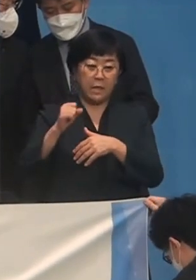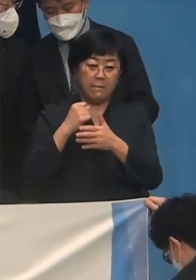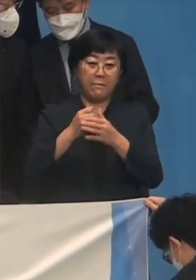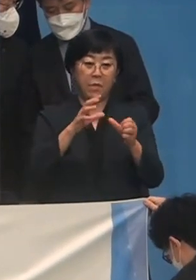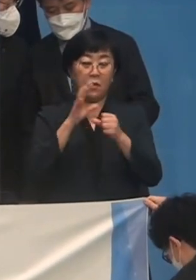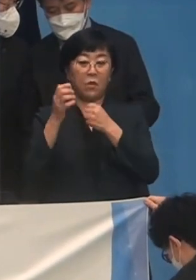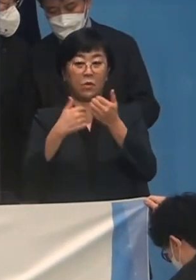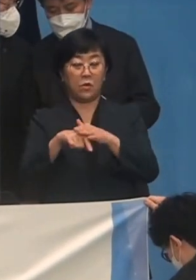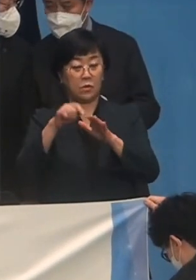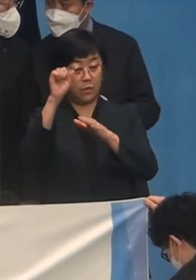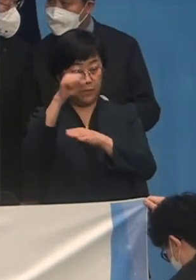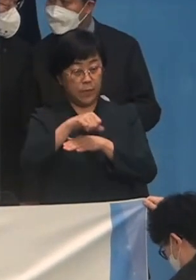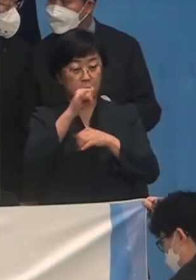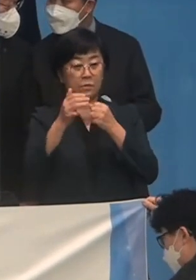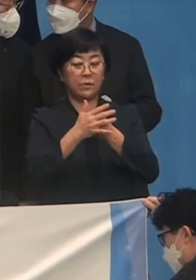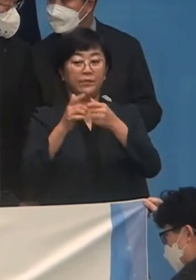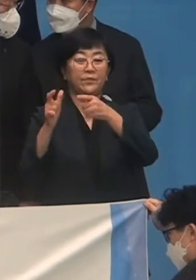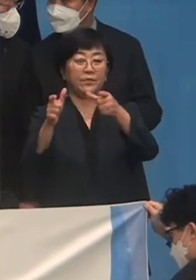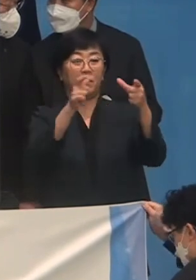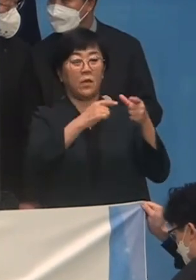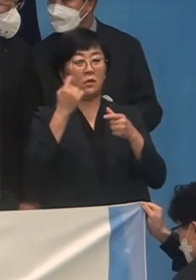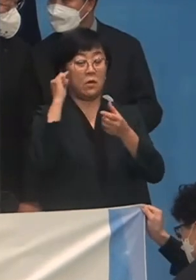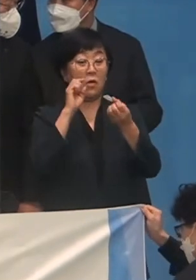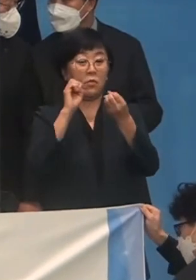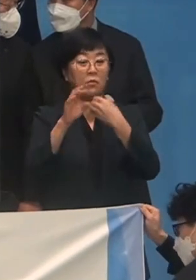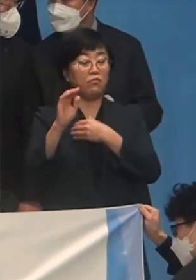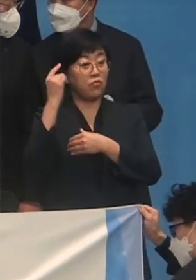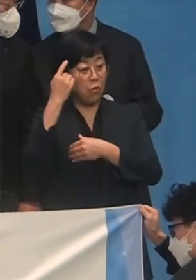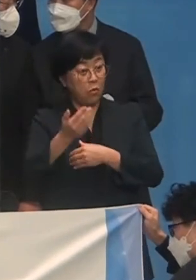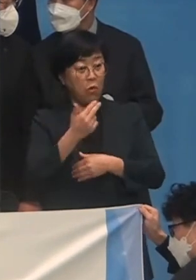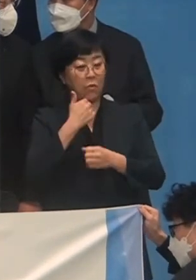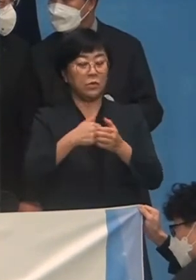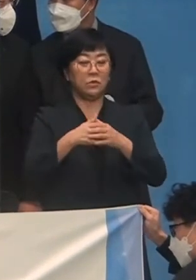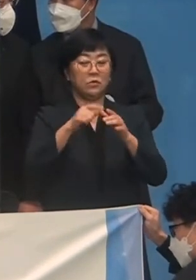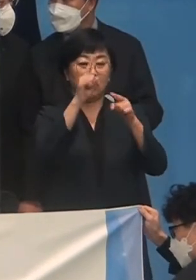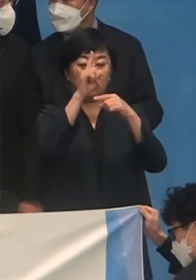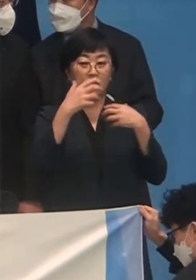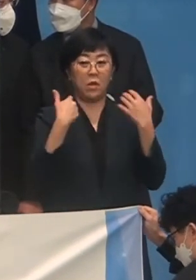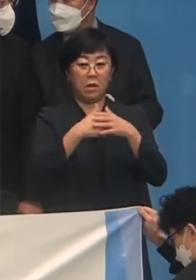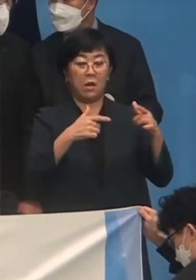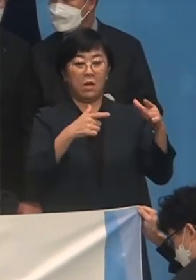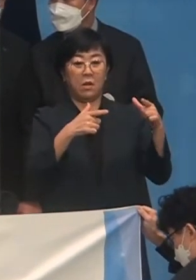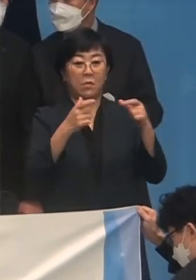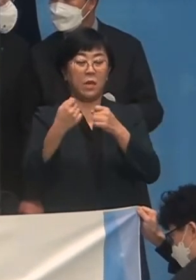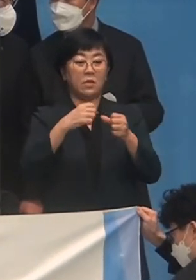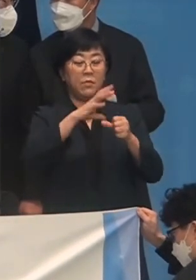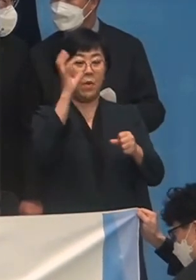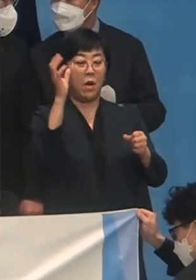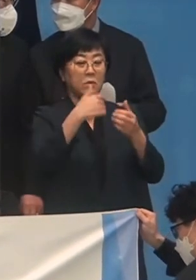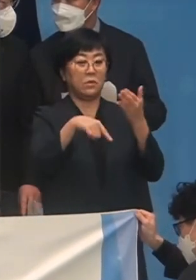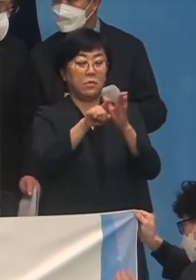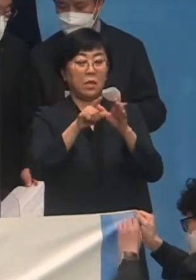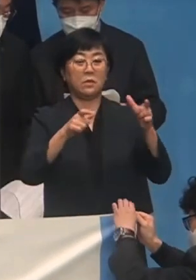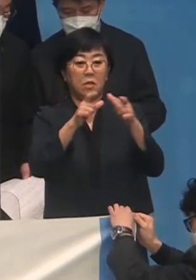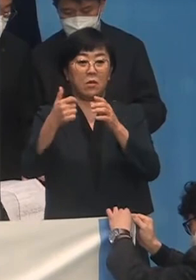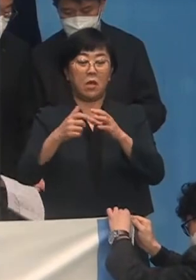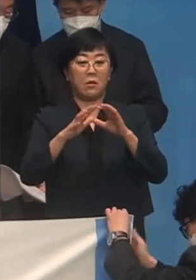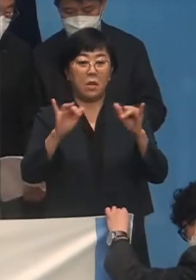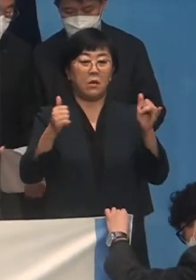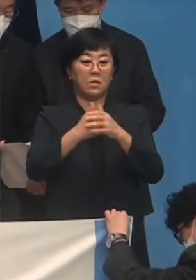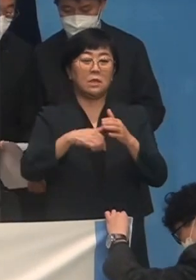왔습니다. 지역의 의견을 수렴하지 않은 정부의 일반적 탈원전 정책으로 지역의